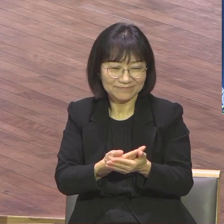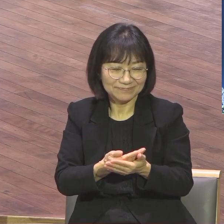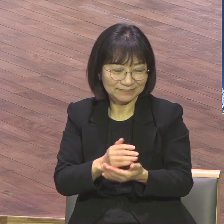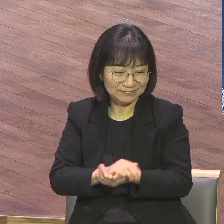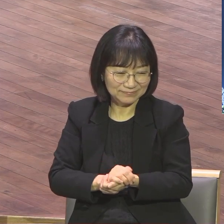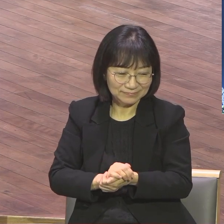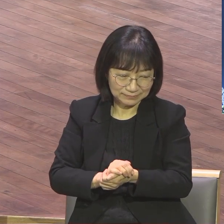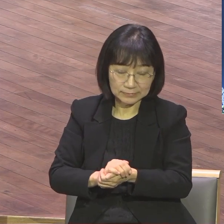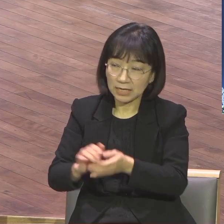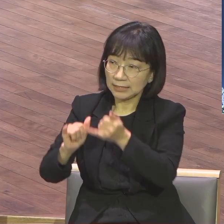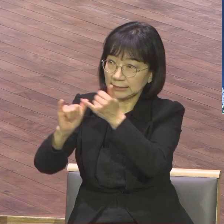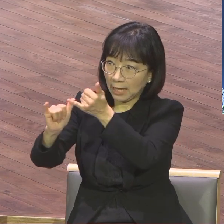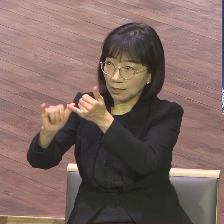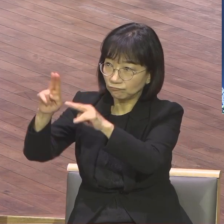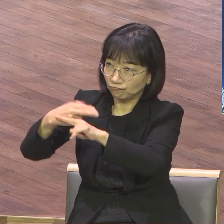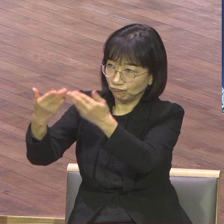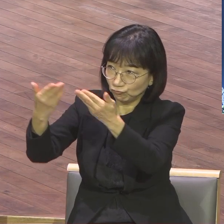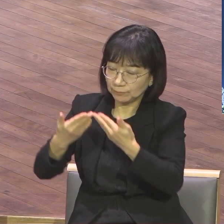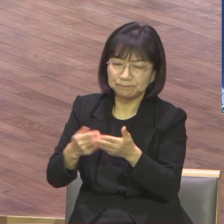창조주시는 이심을 믿으라.